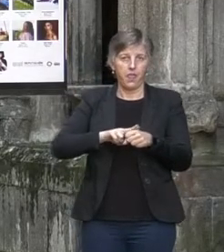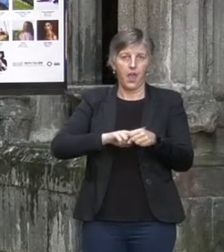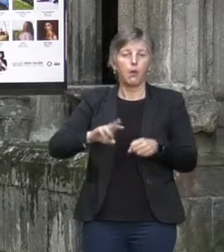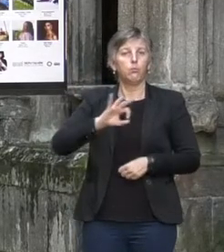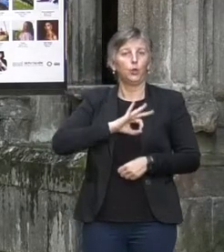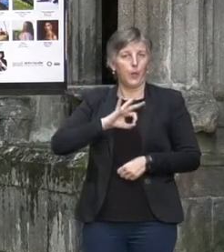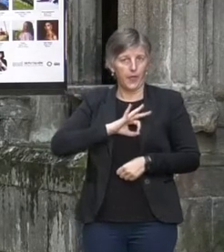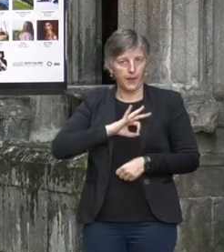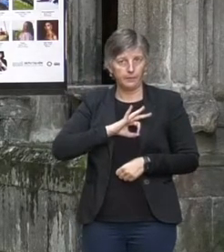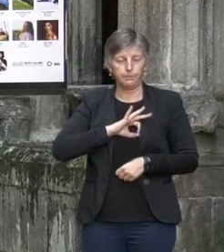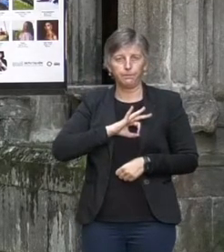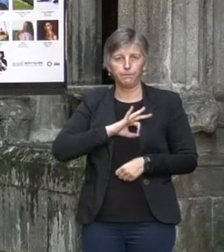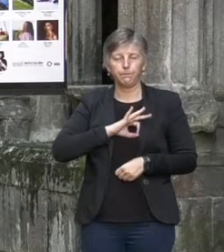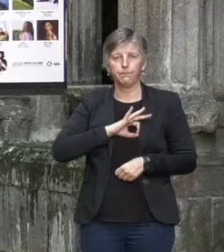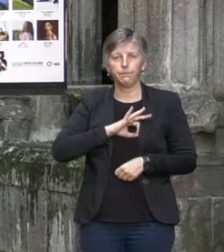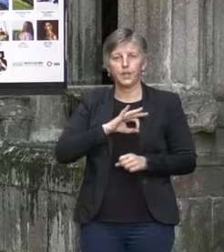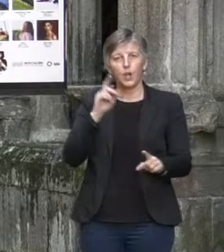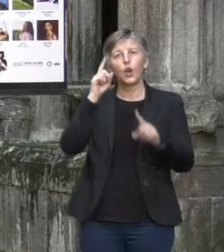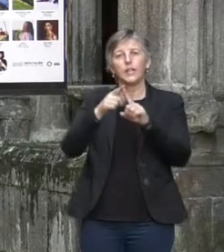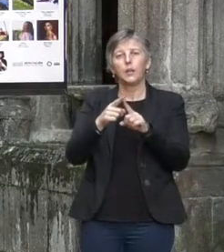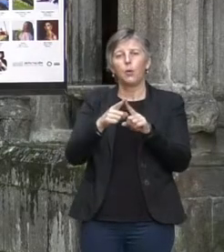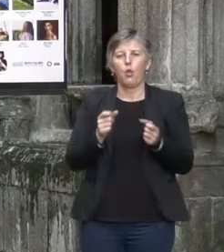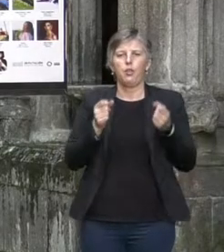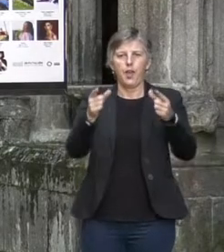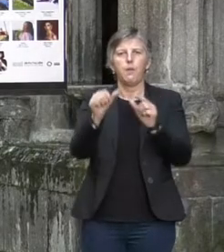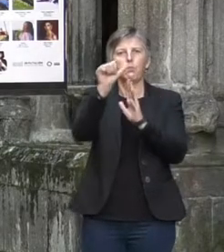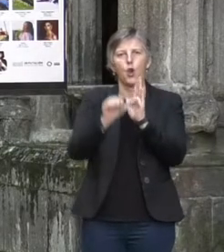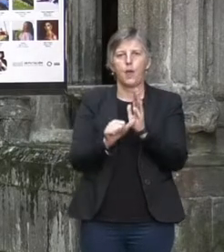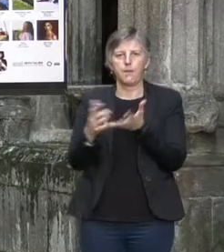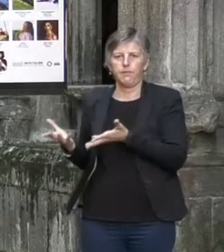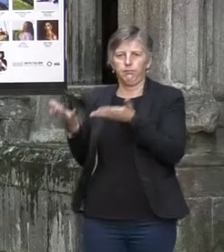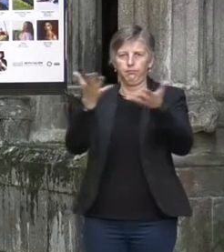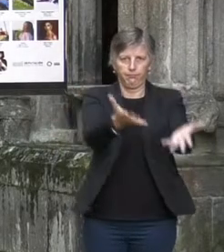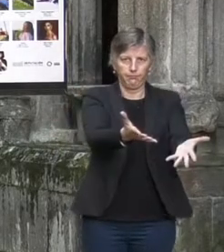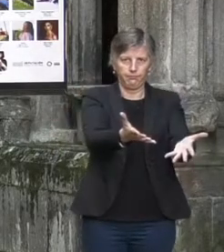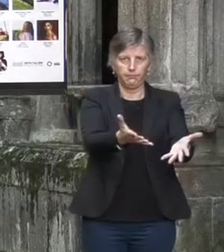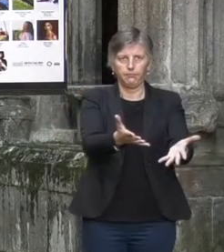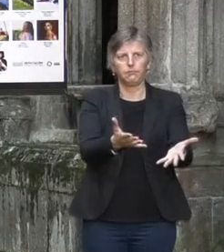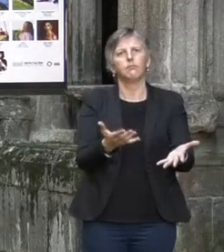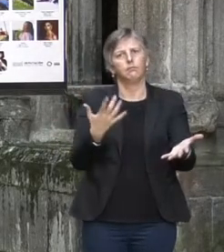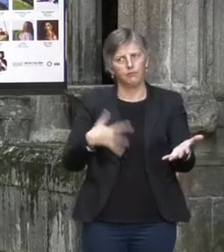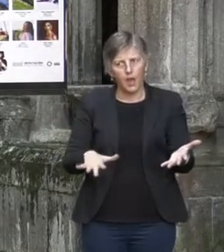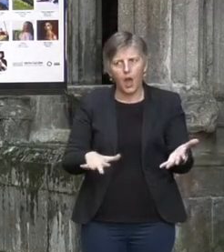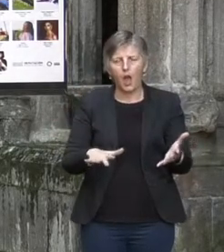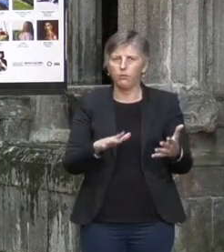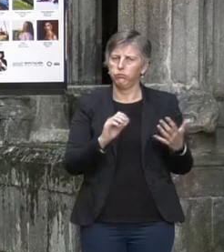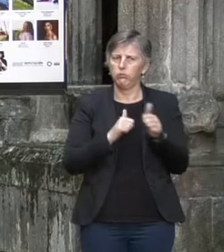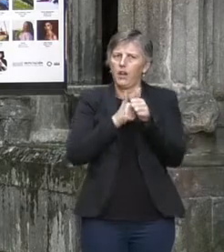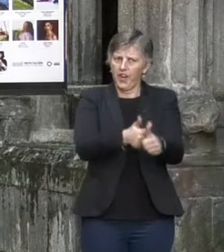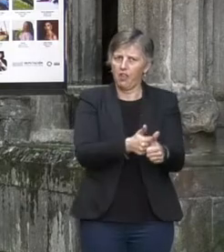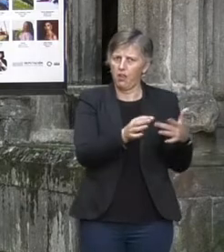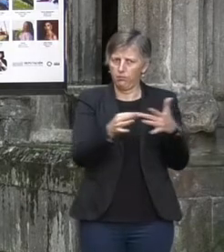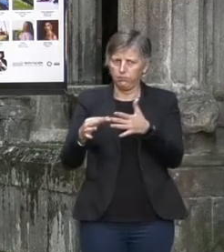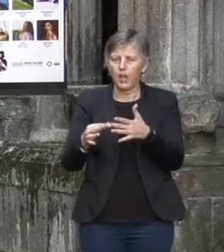de Pontevedra para levar este programa que é xa unha grande referencia.